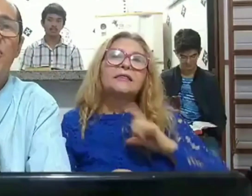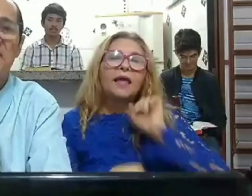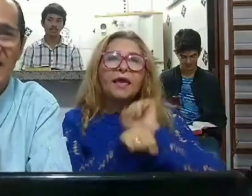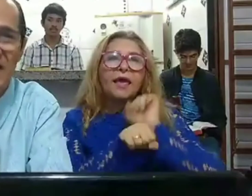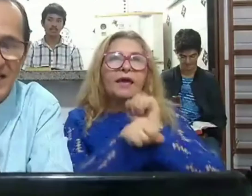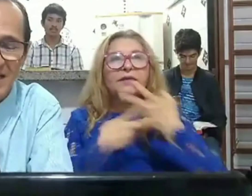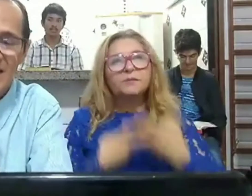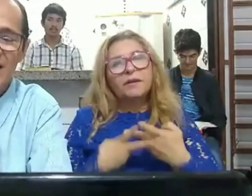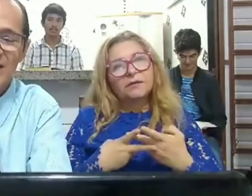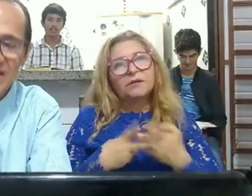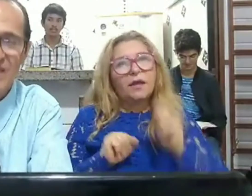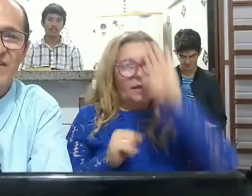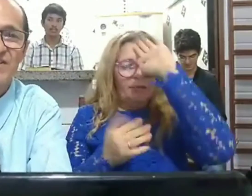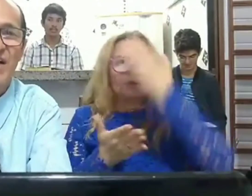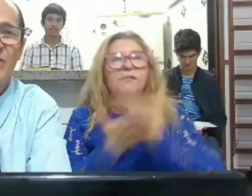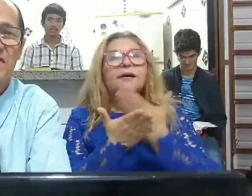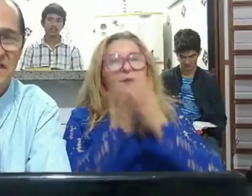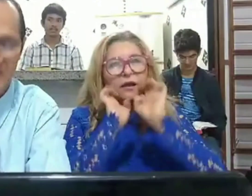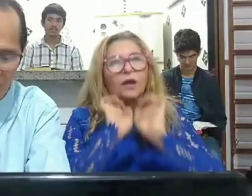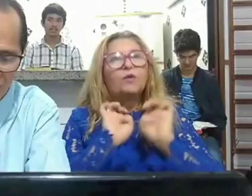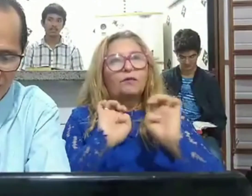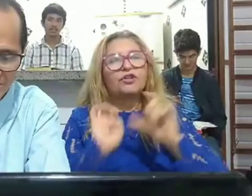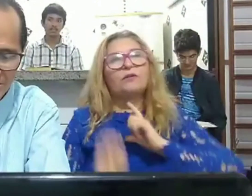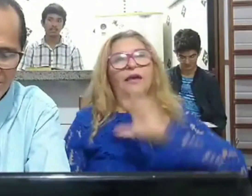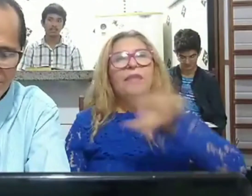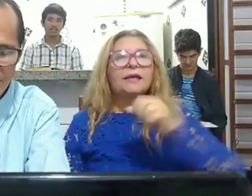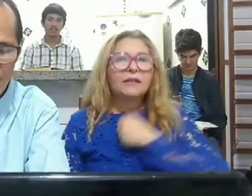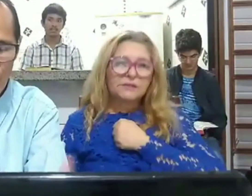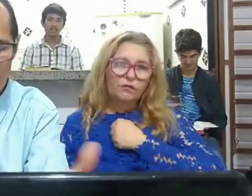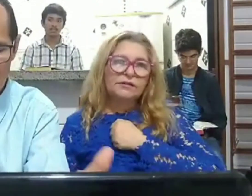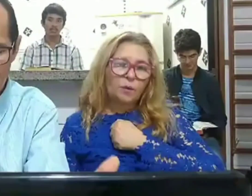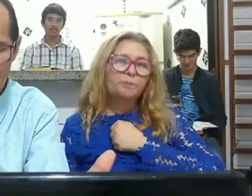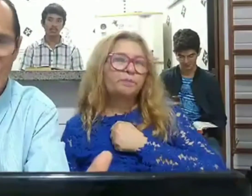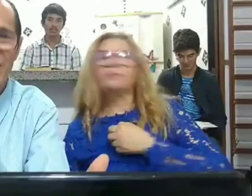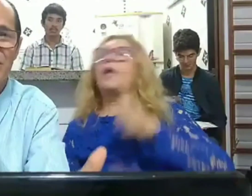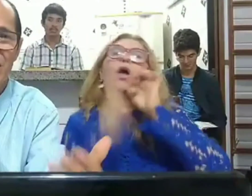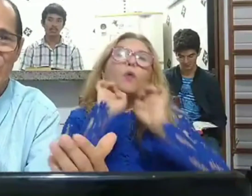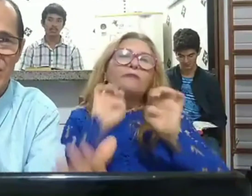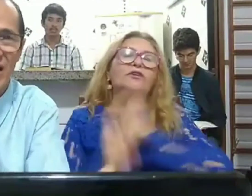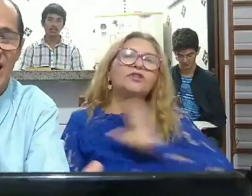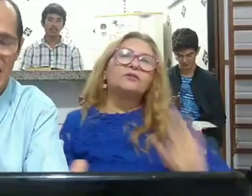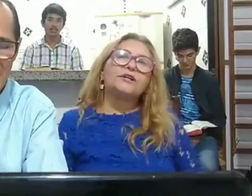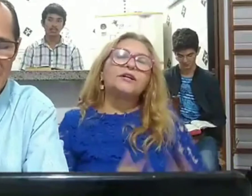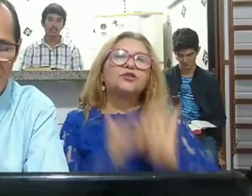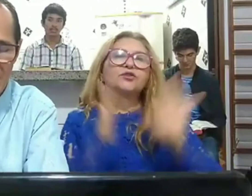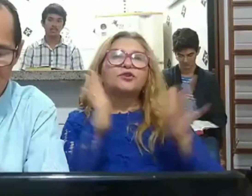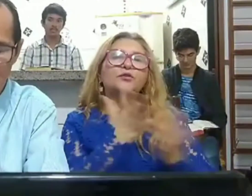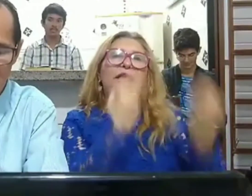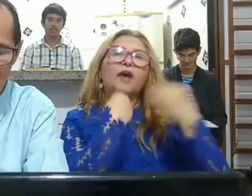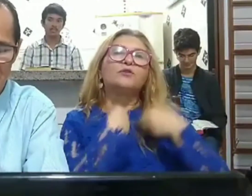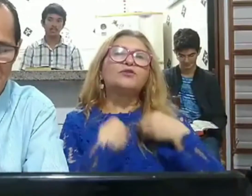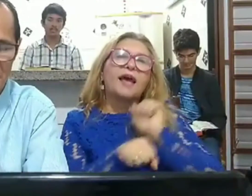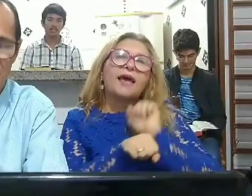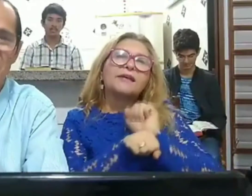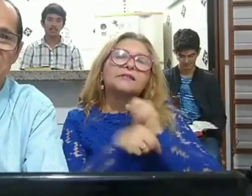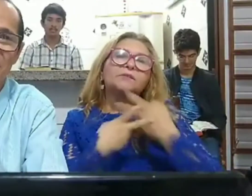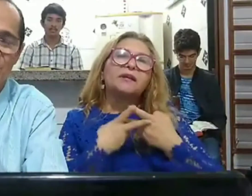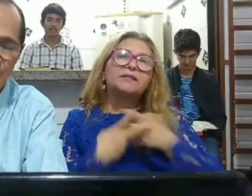e possa crer neste Evangelho e ser salvo. O Evangelho de Cristo, ele nos dá a esperança